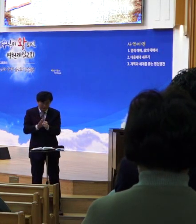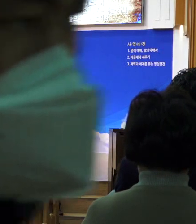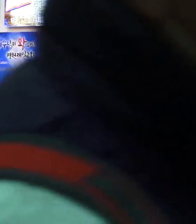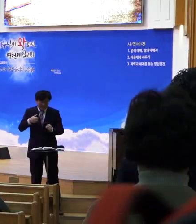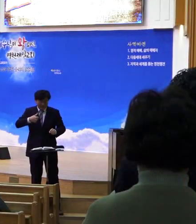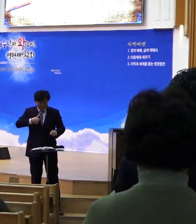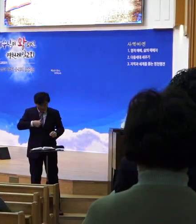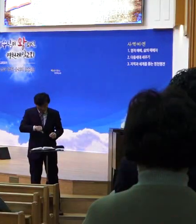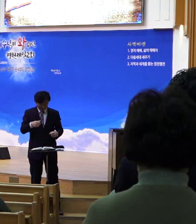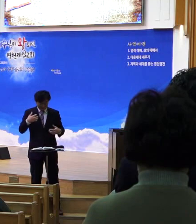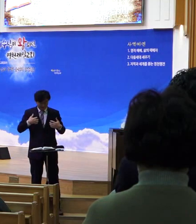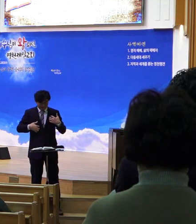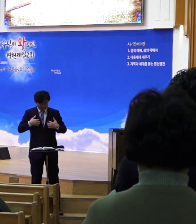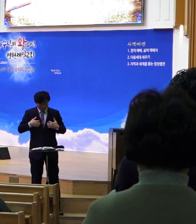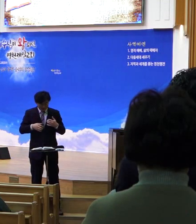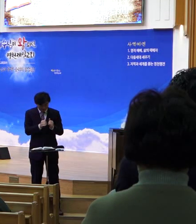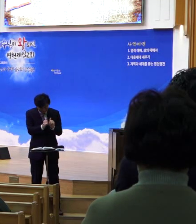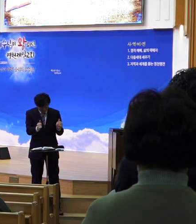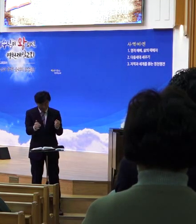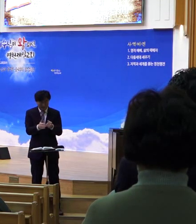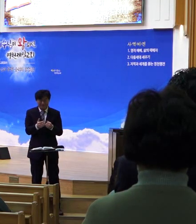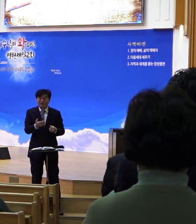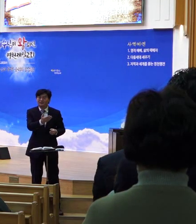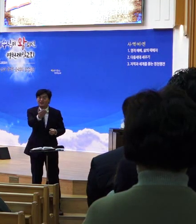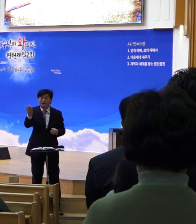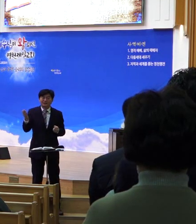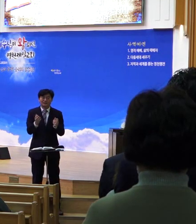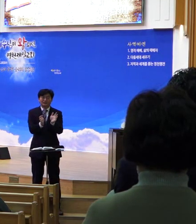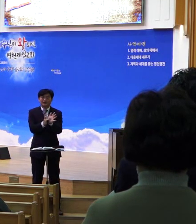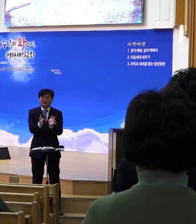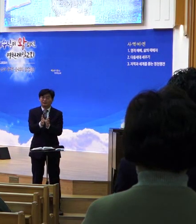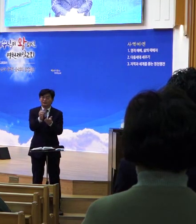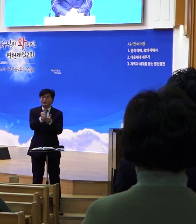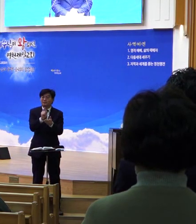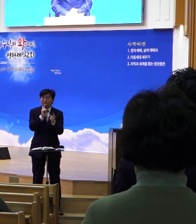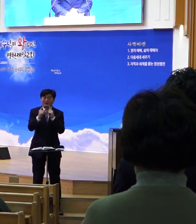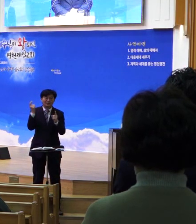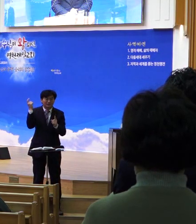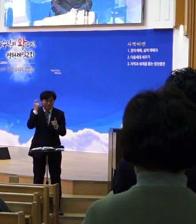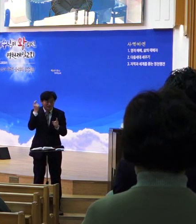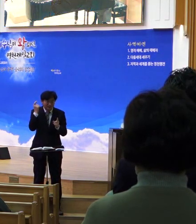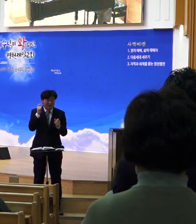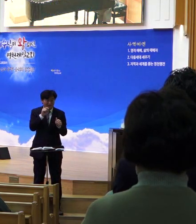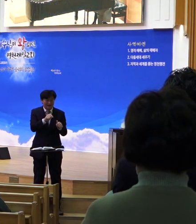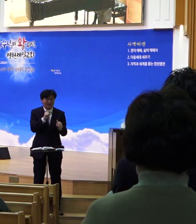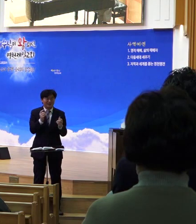자니 너희는 그의 말을 들으라 하시는지라. 아멘.